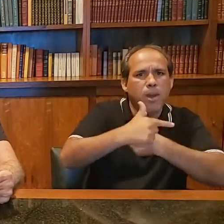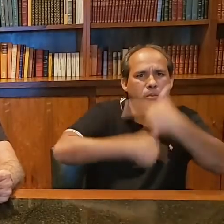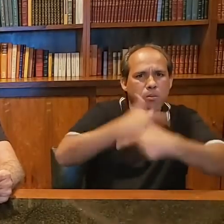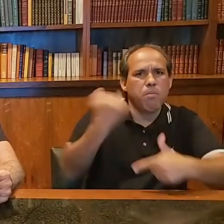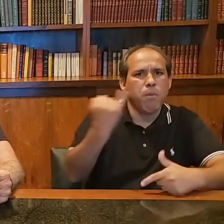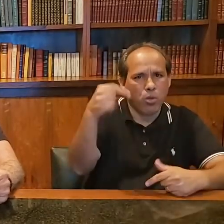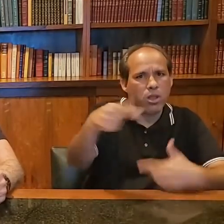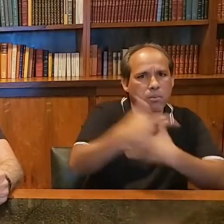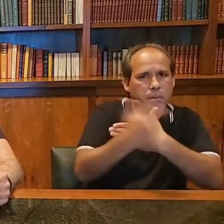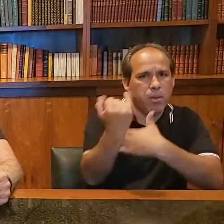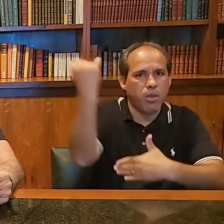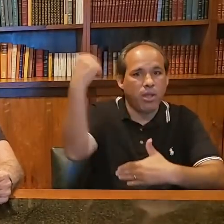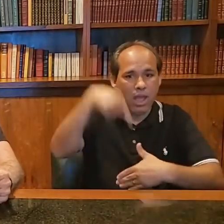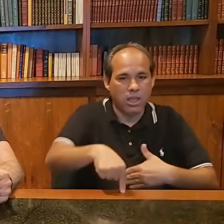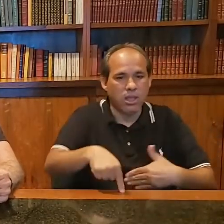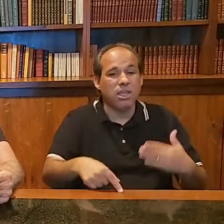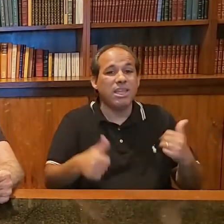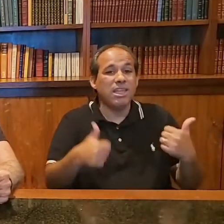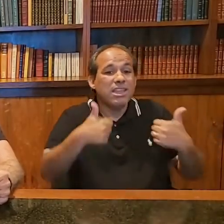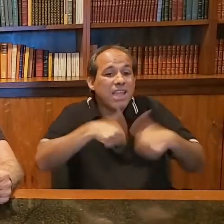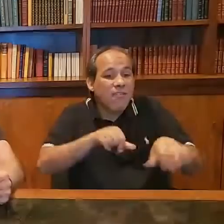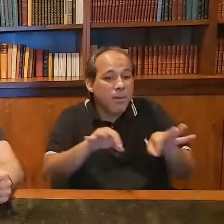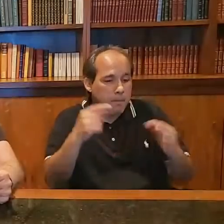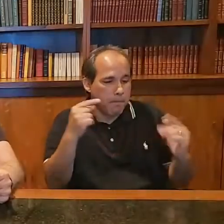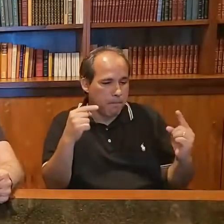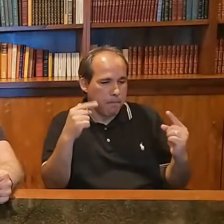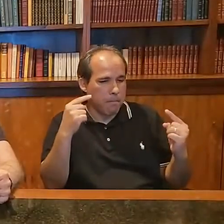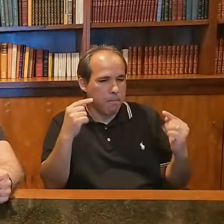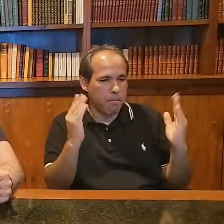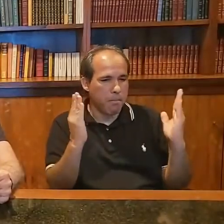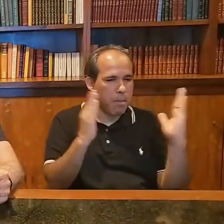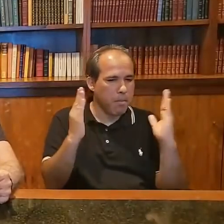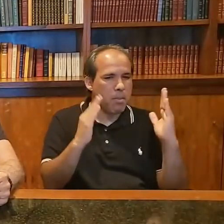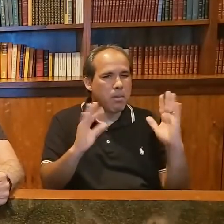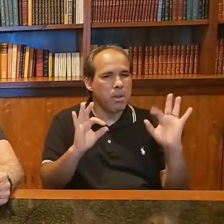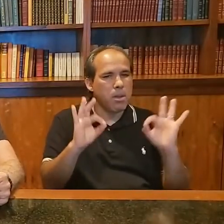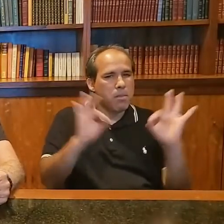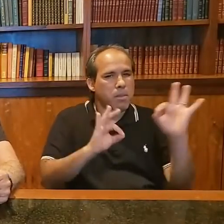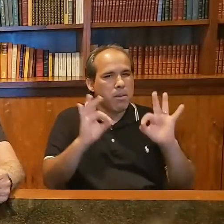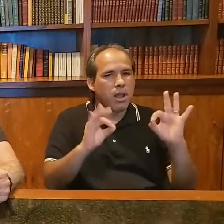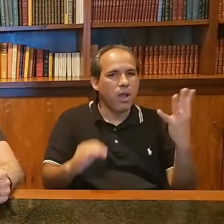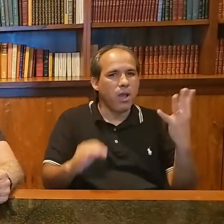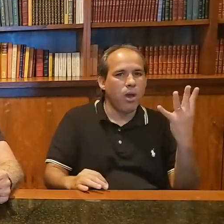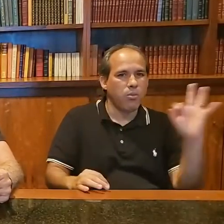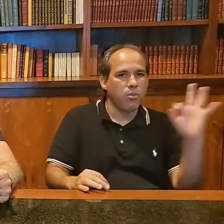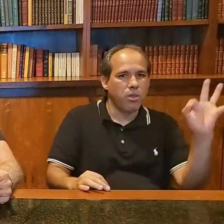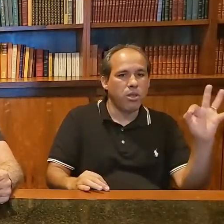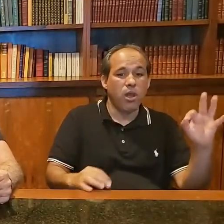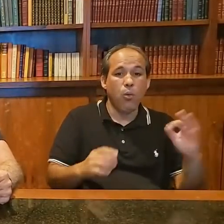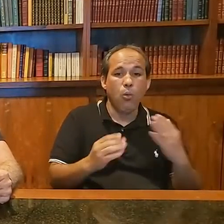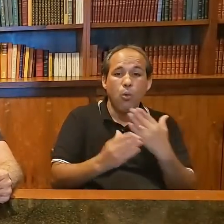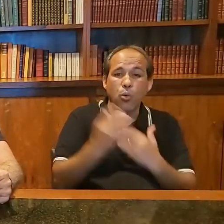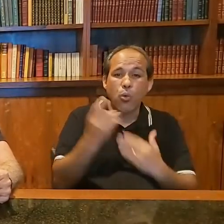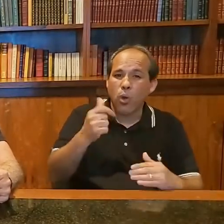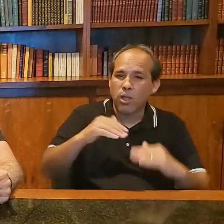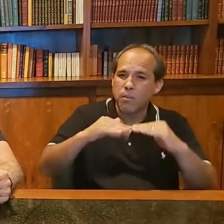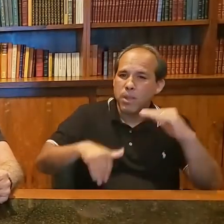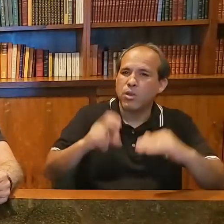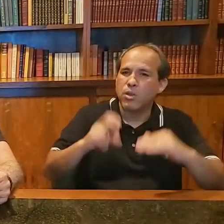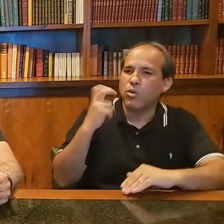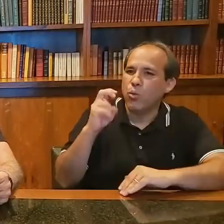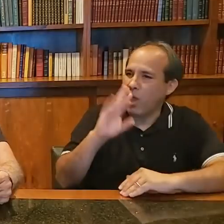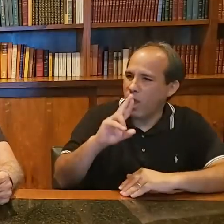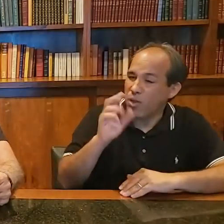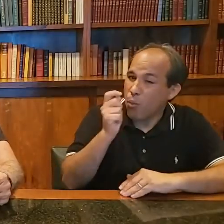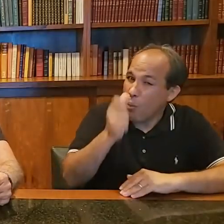previsão do nosso PIB é no mínimo 4% no corrente ano. O dólar aí quase que baixou dos R$ 5, né? Quase